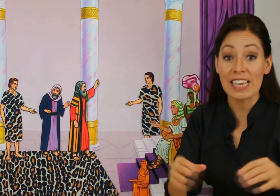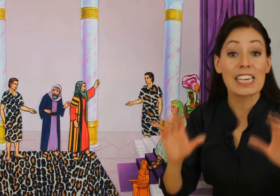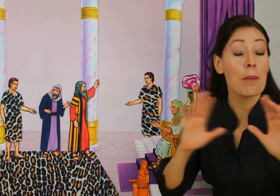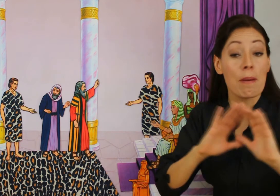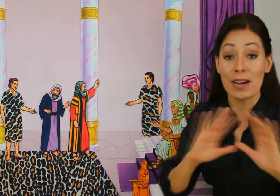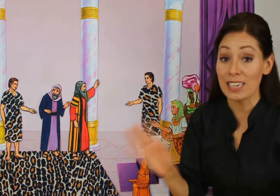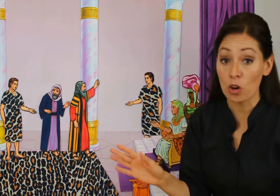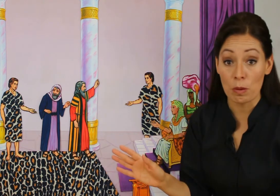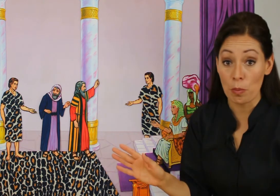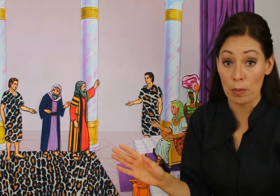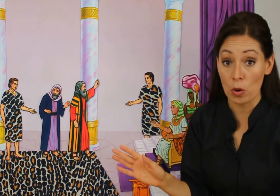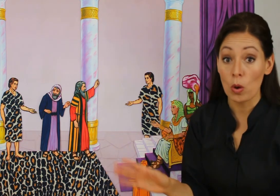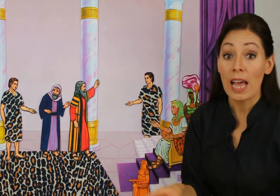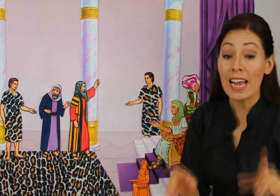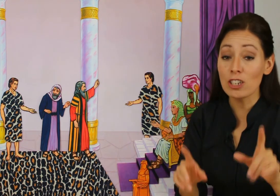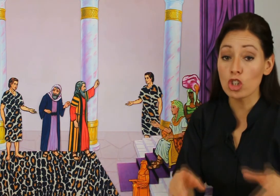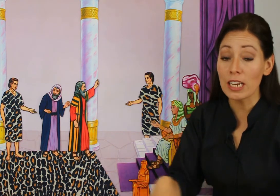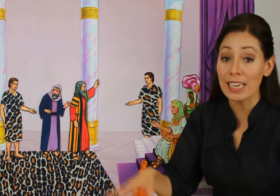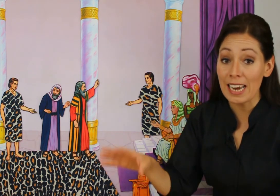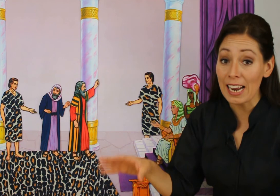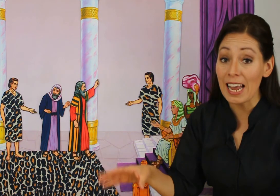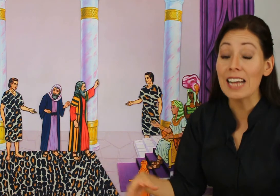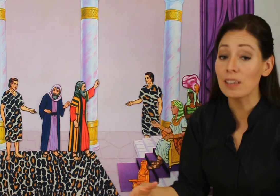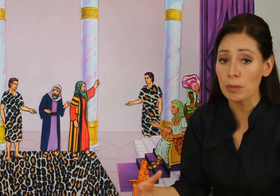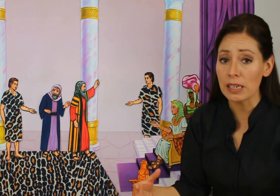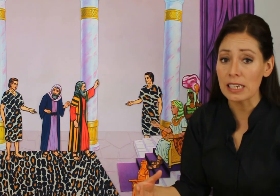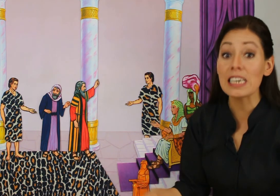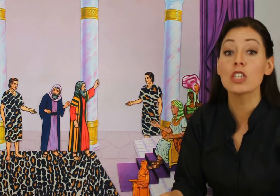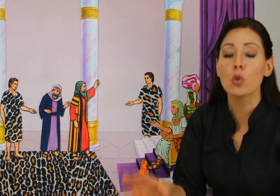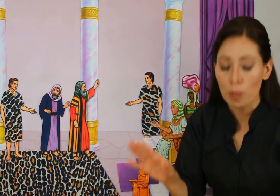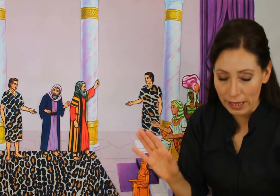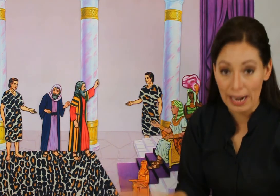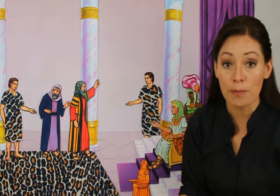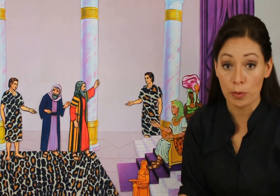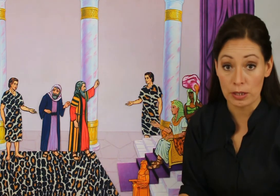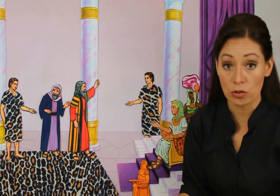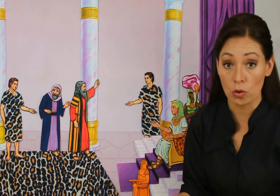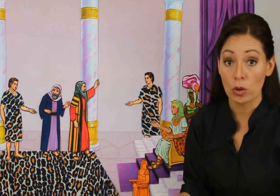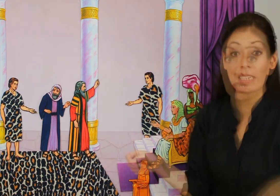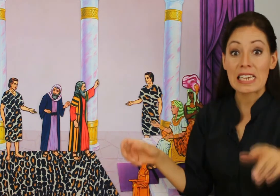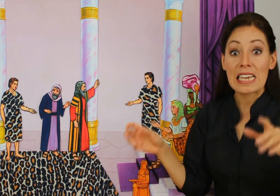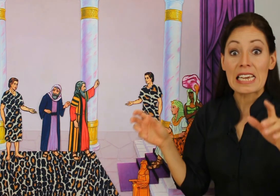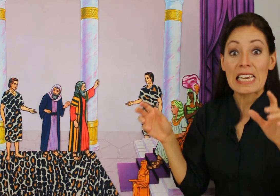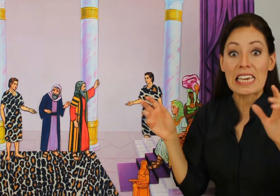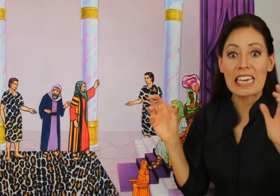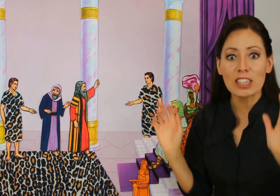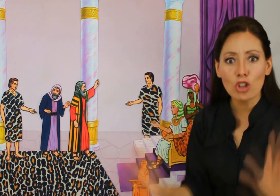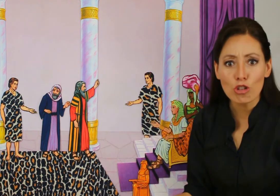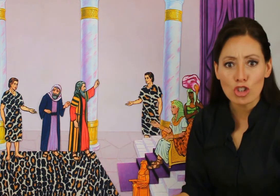que me vaya con mi pueblo. Ellos se inclinarán ante mí y suplicarán por esto. Y